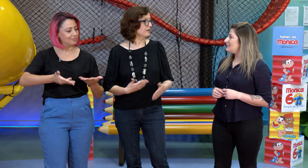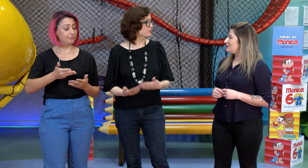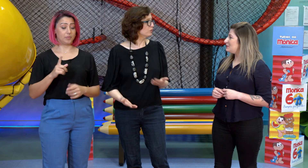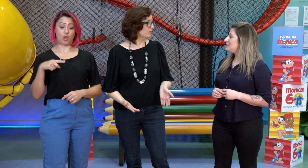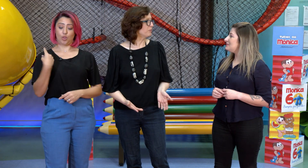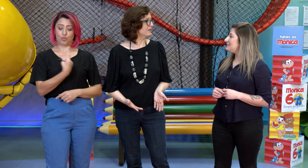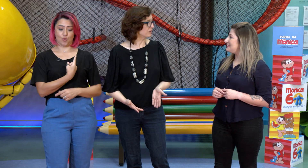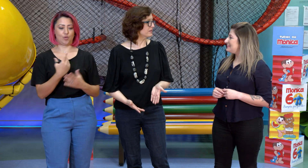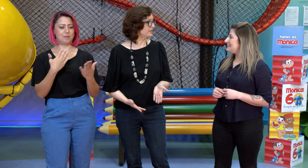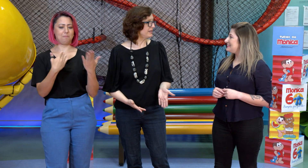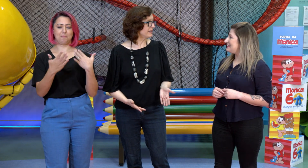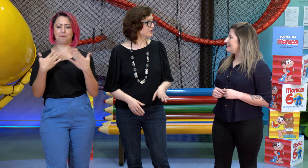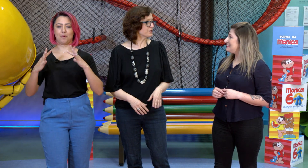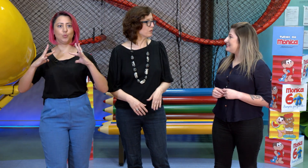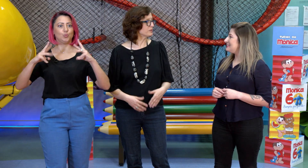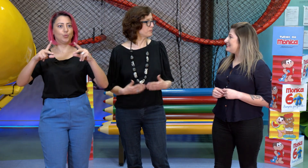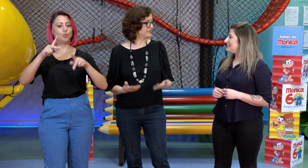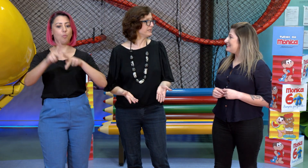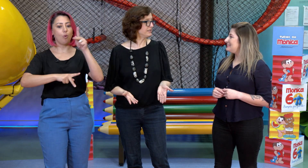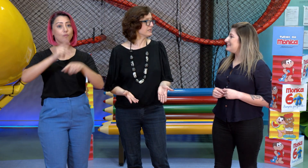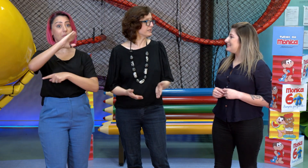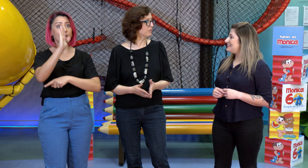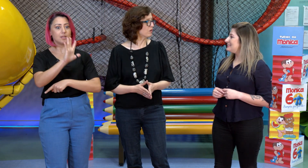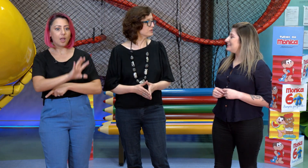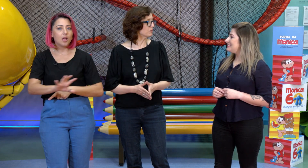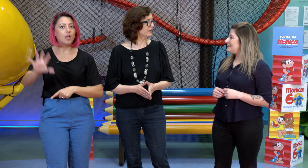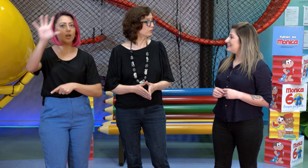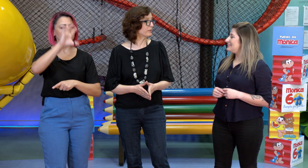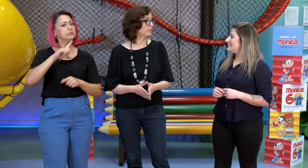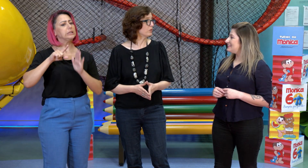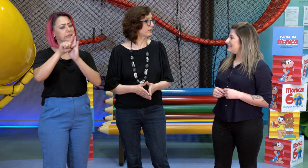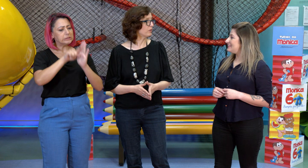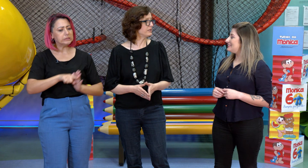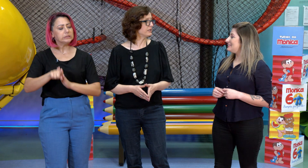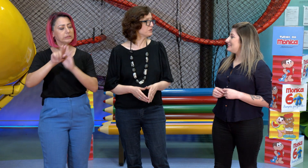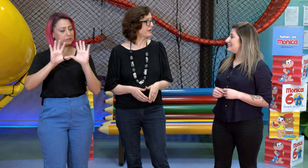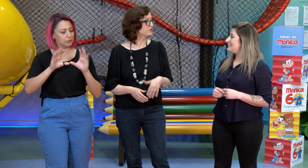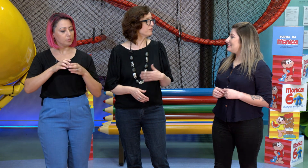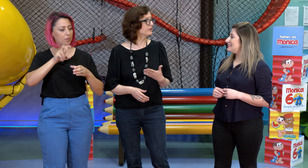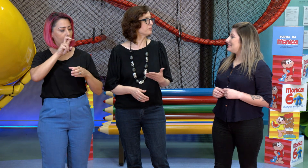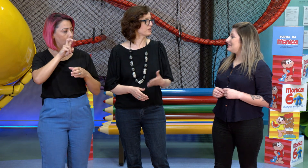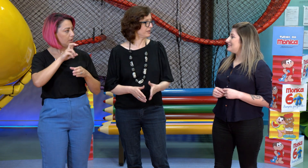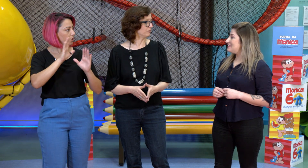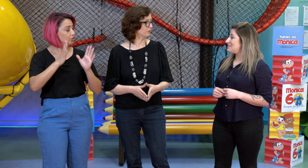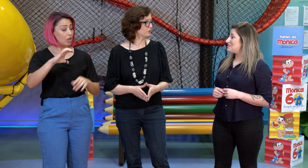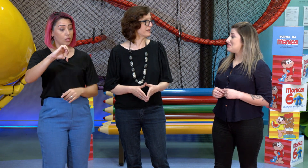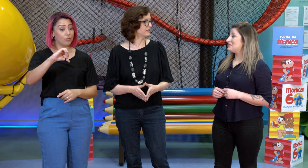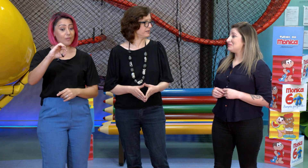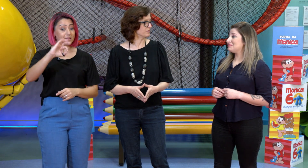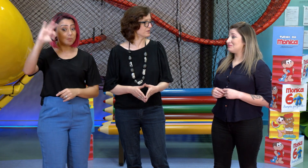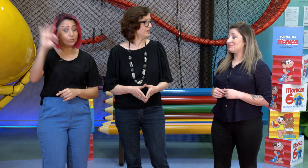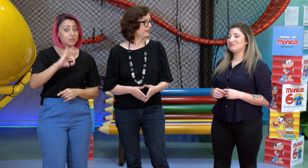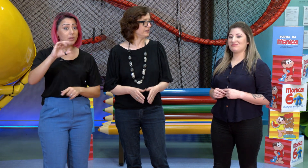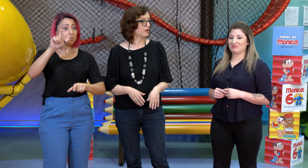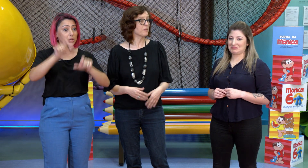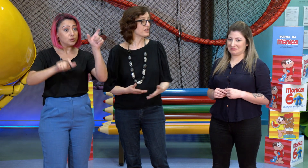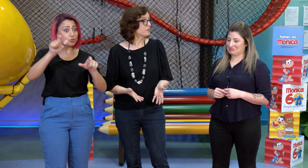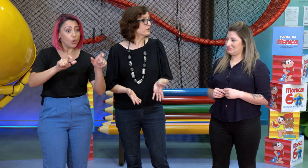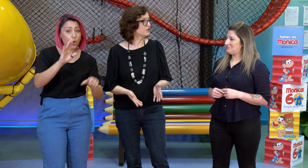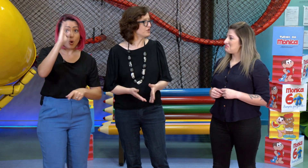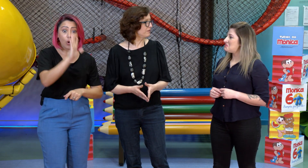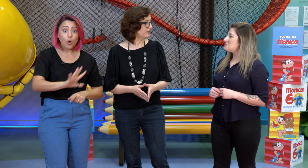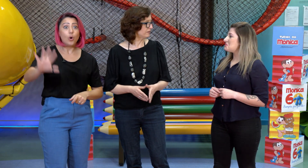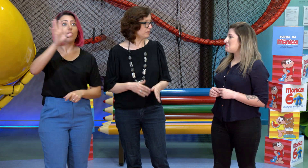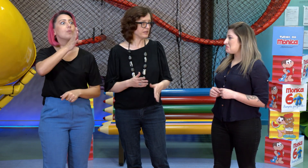nós, que falamos com toda a população brasileira, a gente tem algumas pesquisas que mostram que a Turma da Mônica é conhecida de mais de 90% dos brasileiros. E tem uma